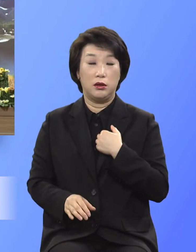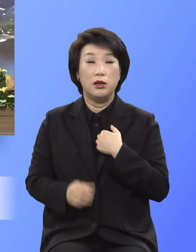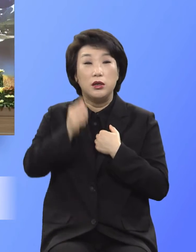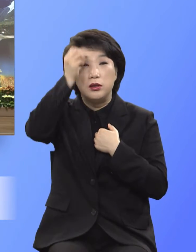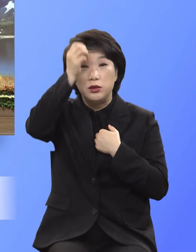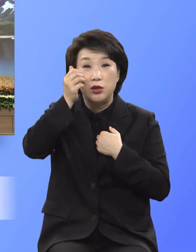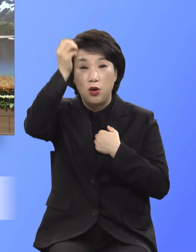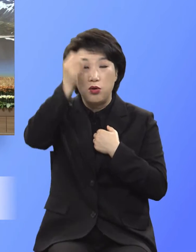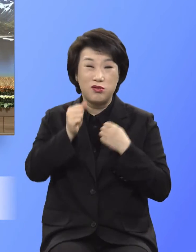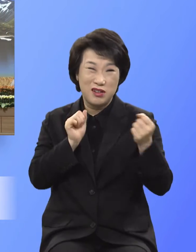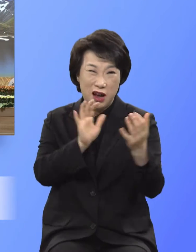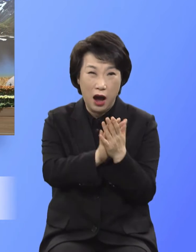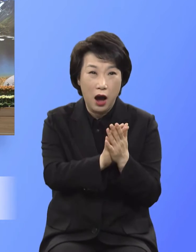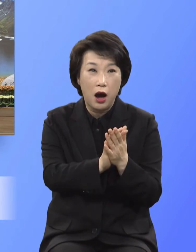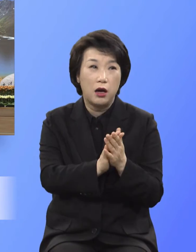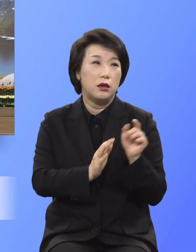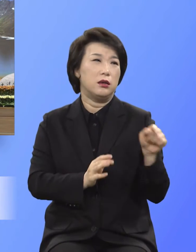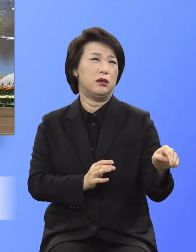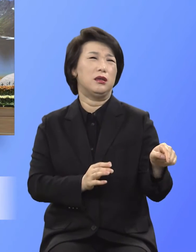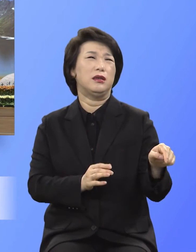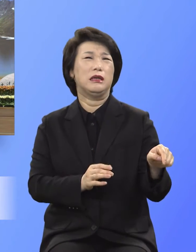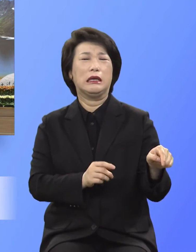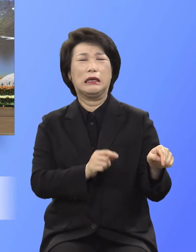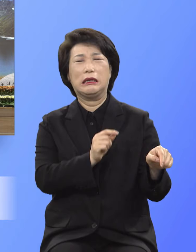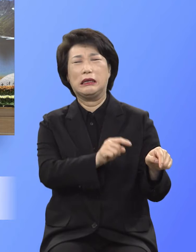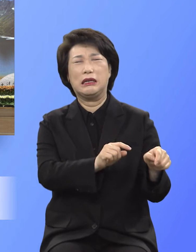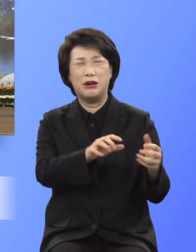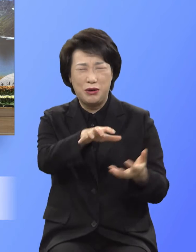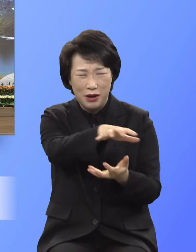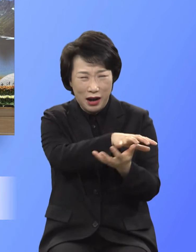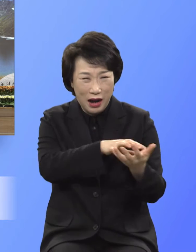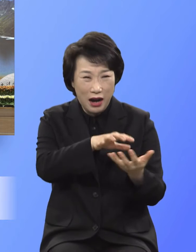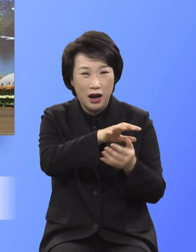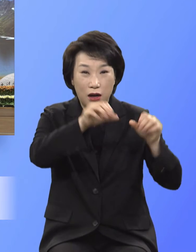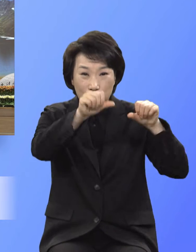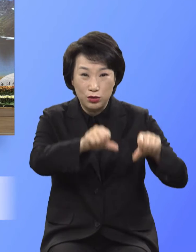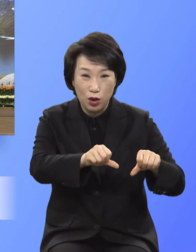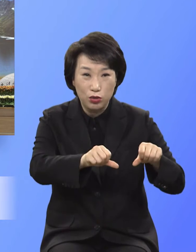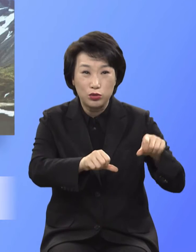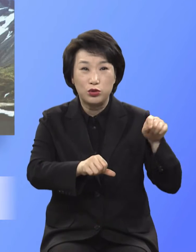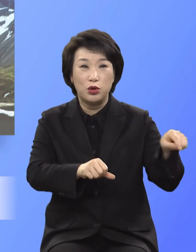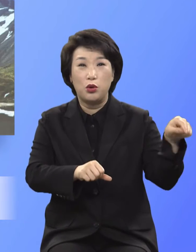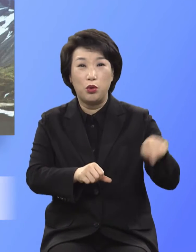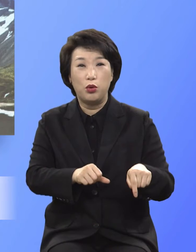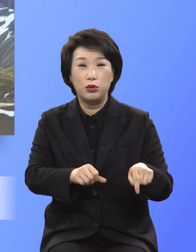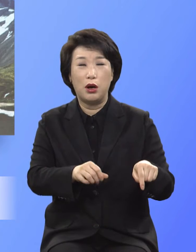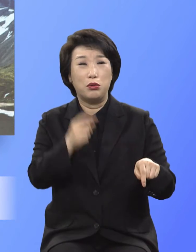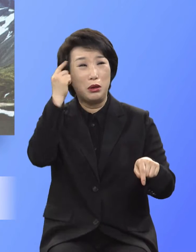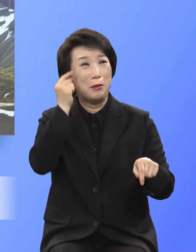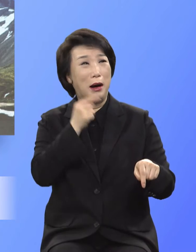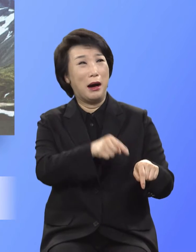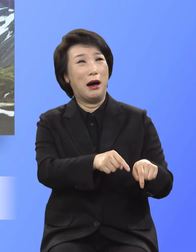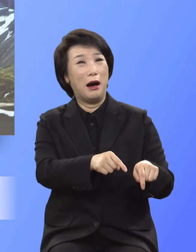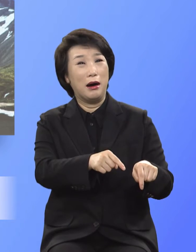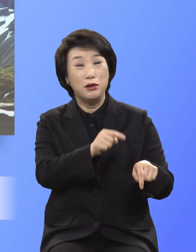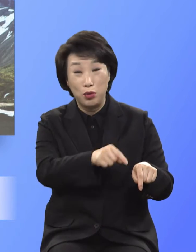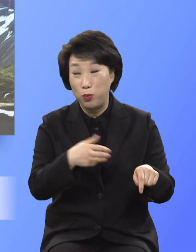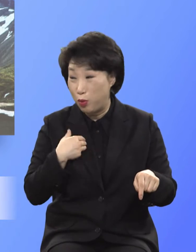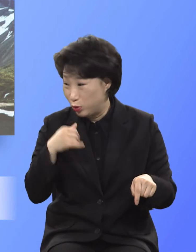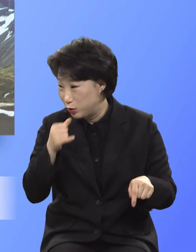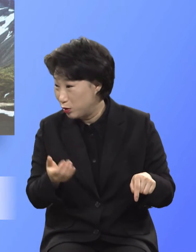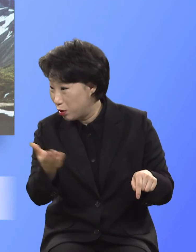내 영혼이 닥칠 어마어마한 환난과 저주가 있다라는 것을